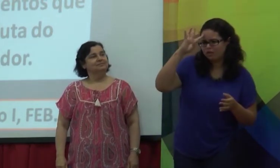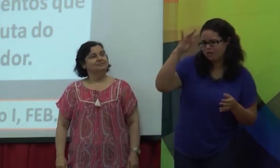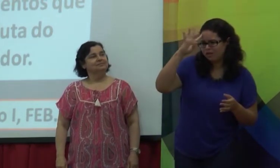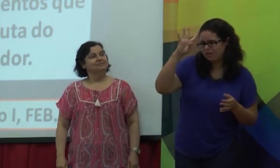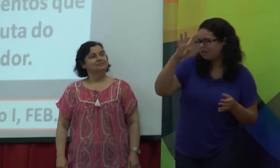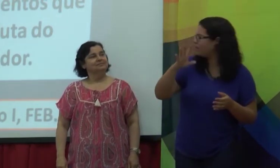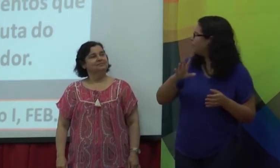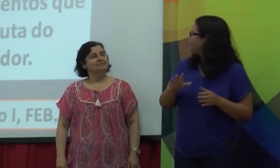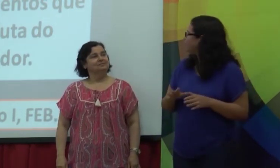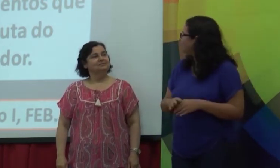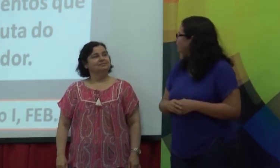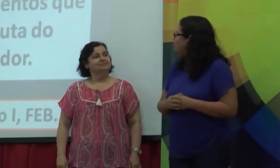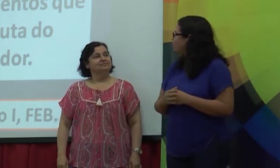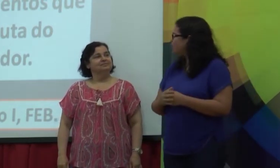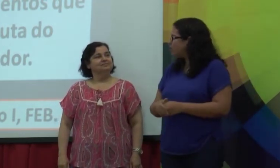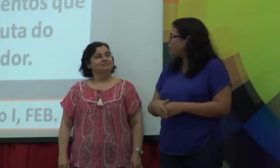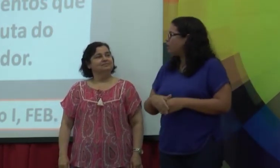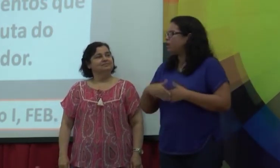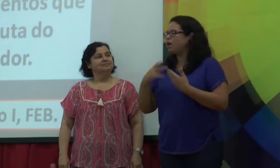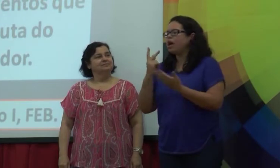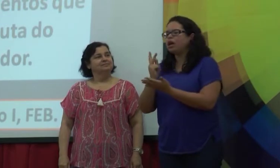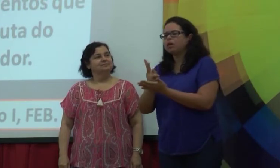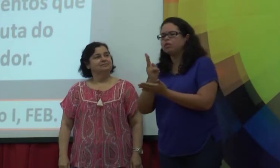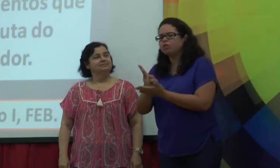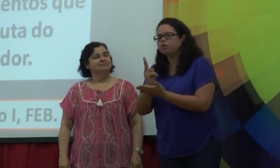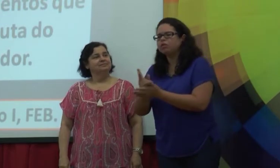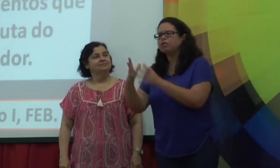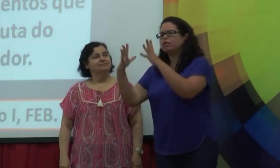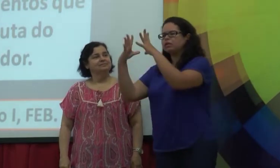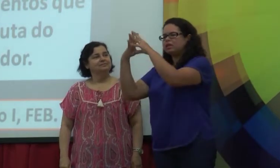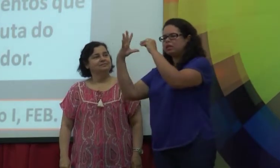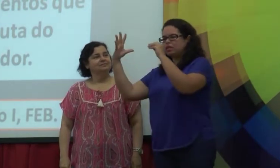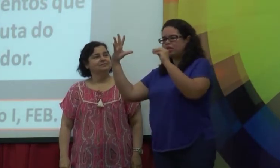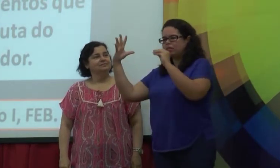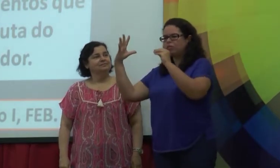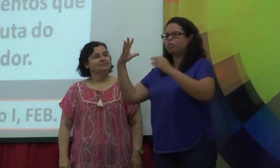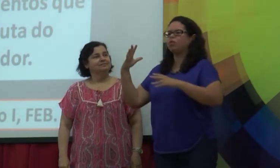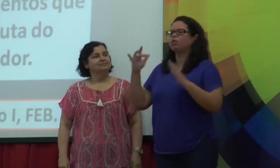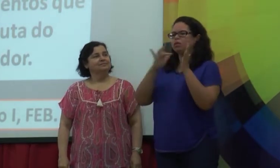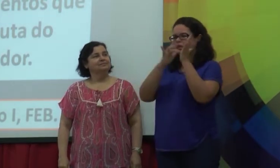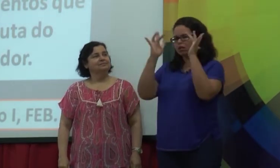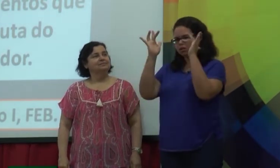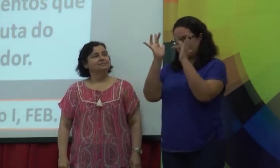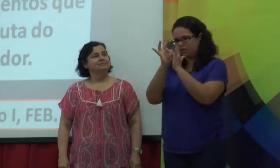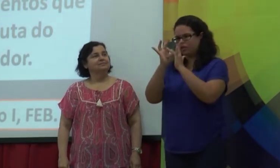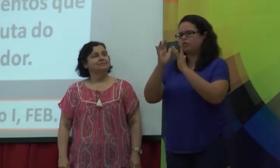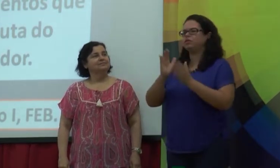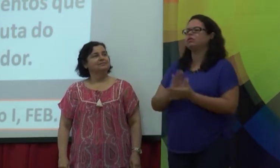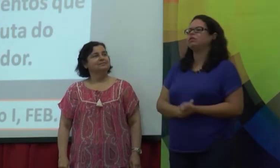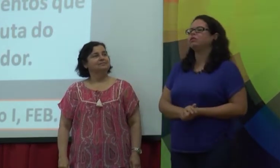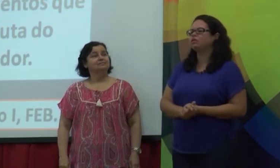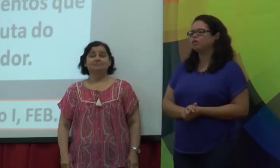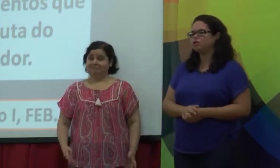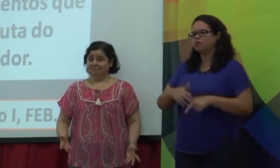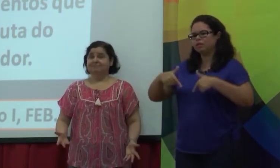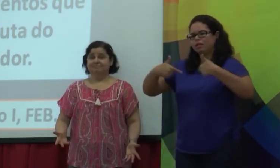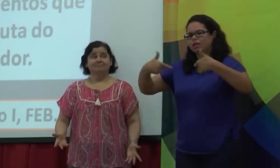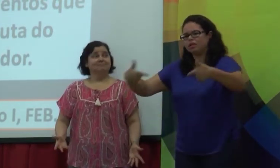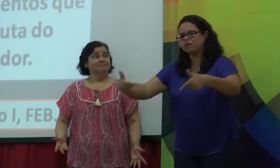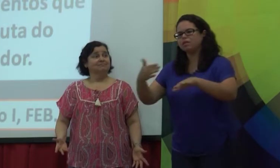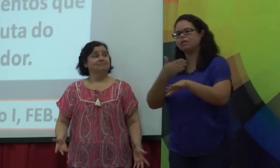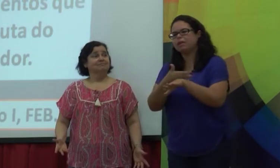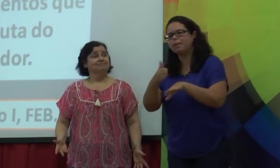que está ligada à ciência e à filosofia, que tem sempre o que? O modelo do nosso